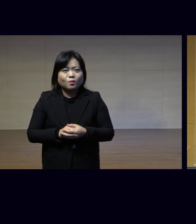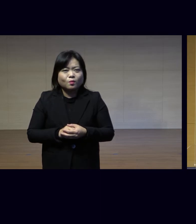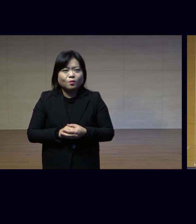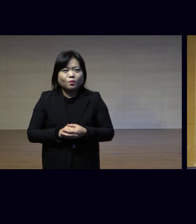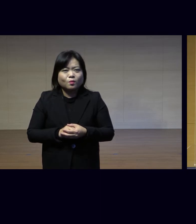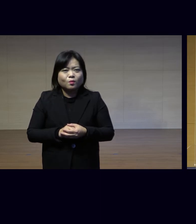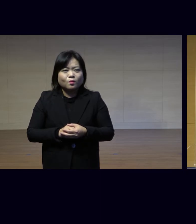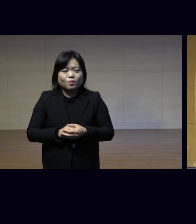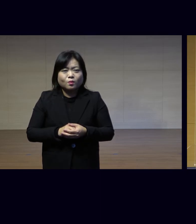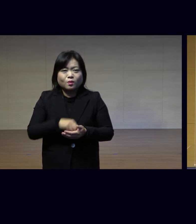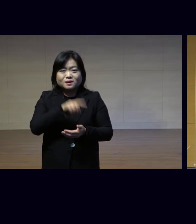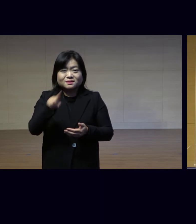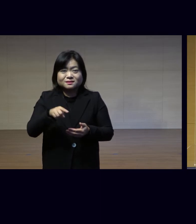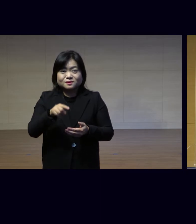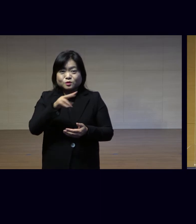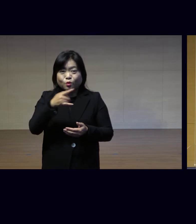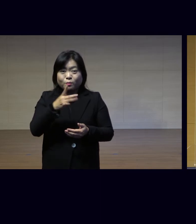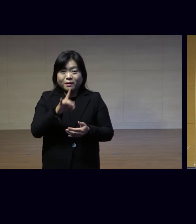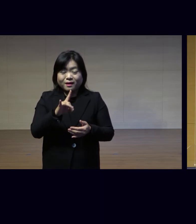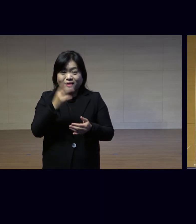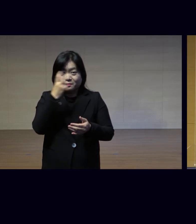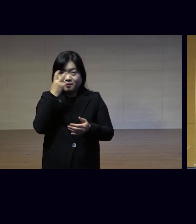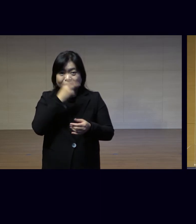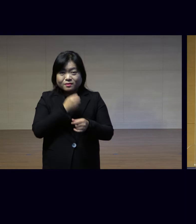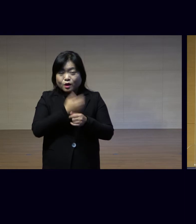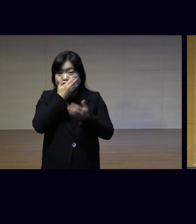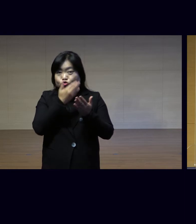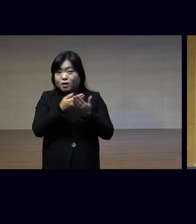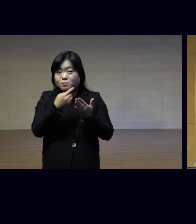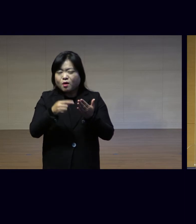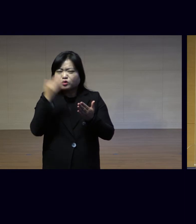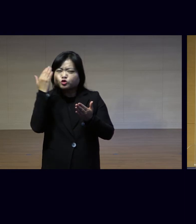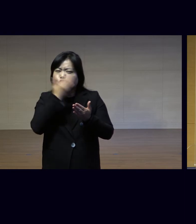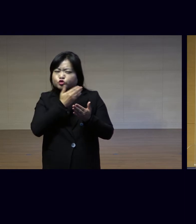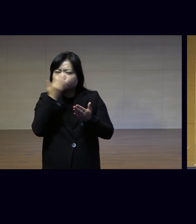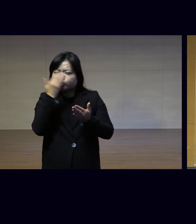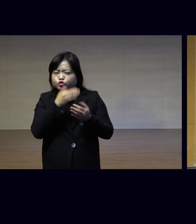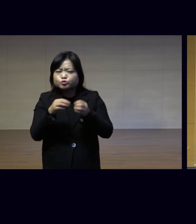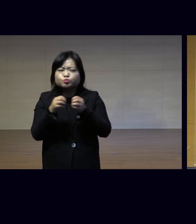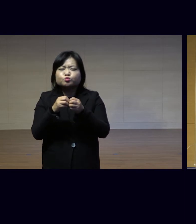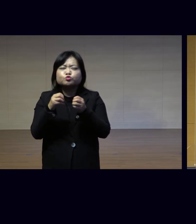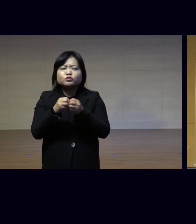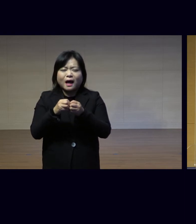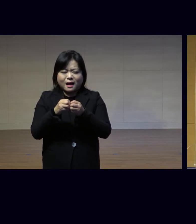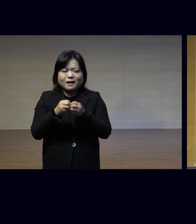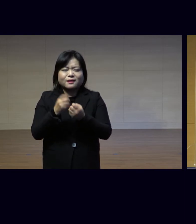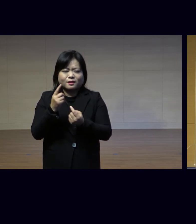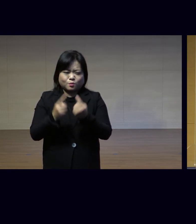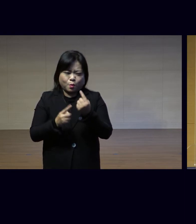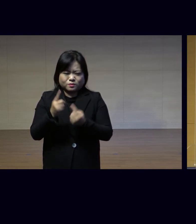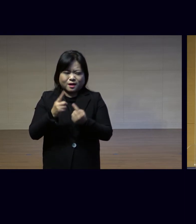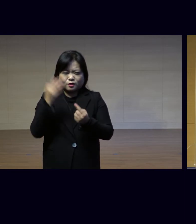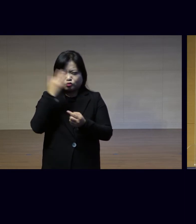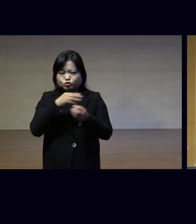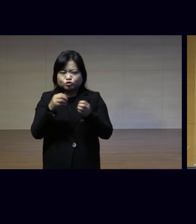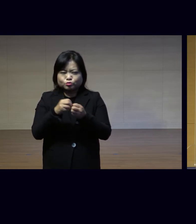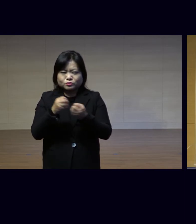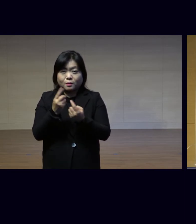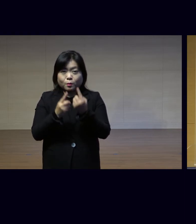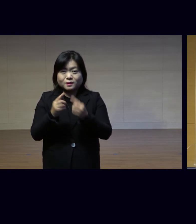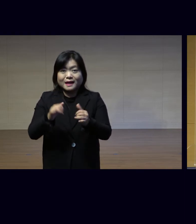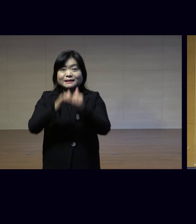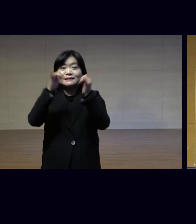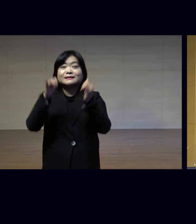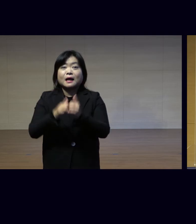할리먼에서 중요하게 보는 것은 순수 문학 이런 것이라기보다는 이런 것에서 벗어나서 조금 더